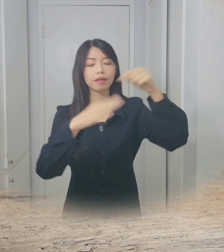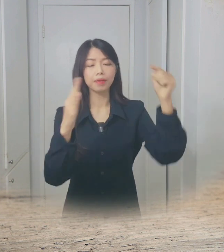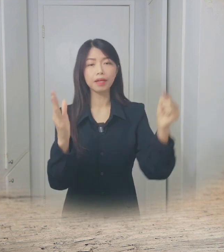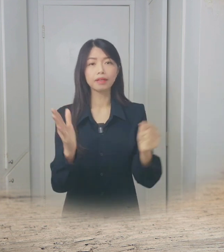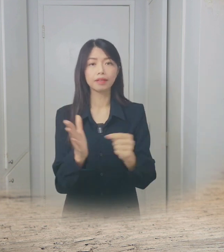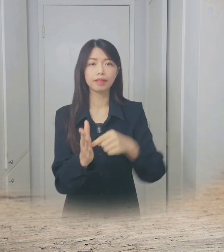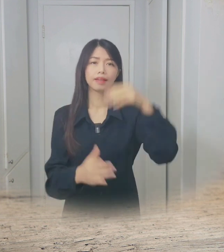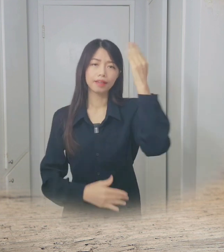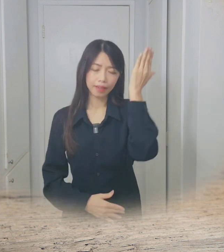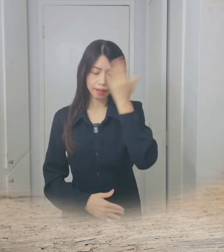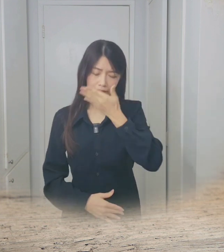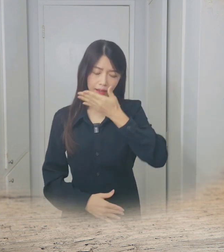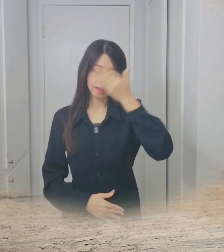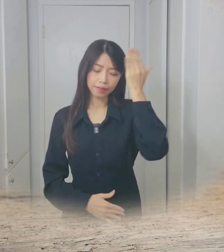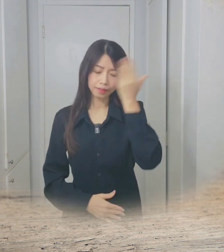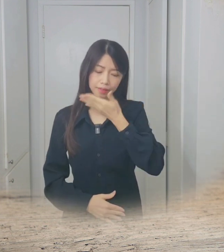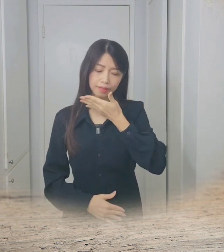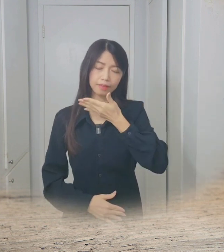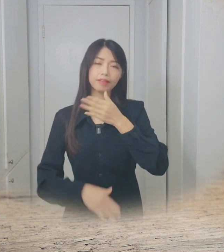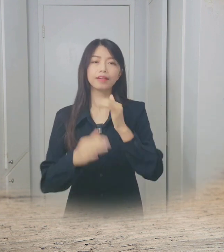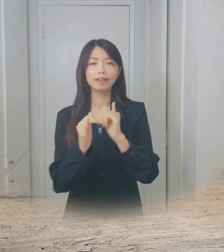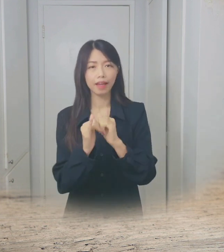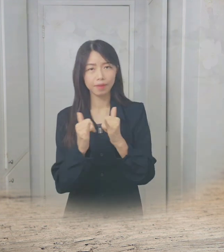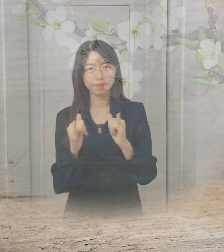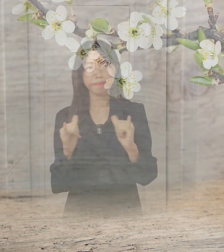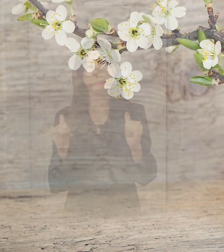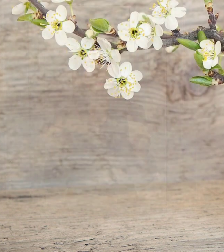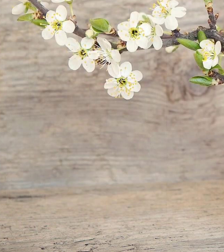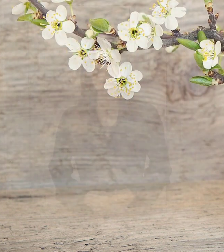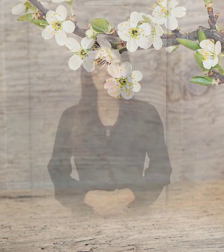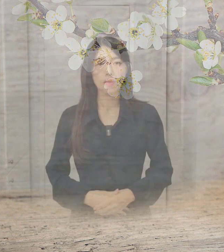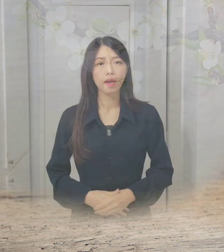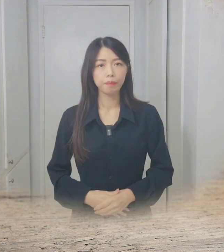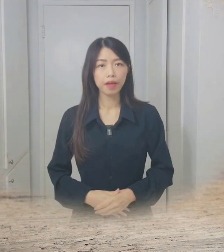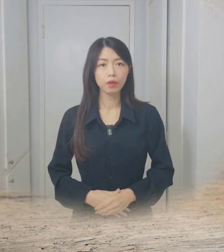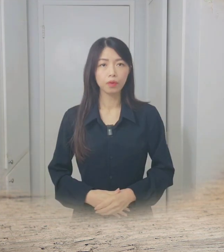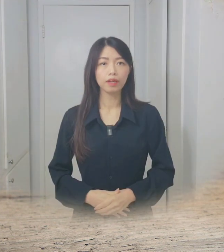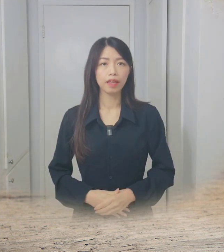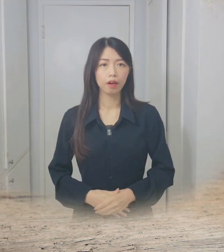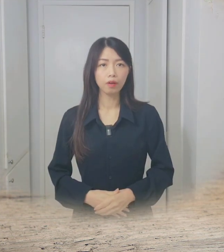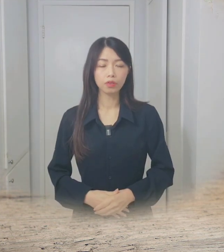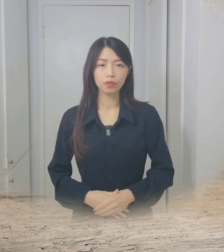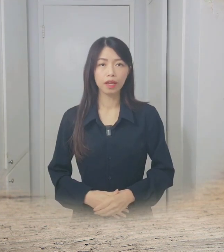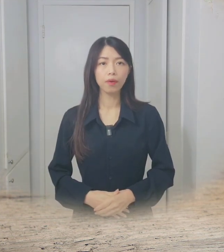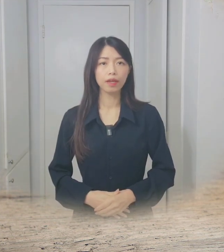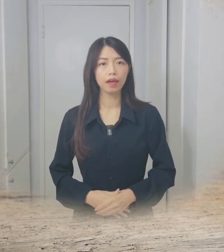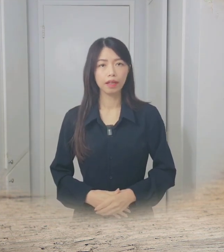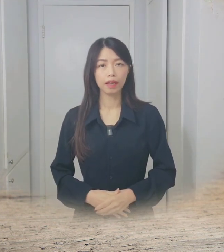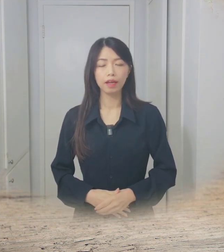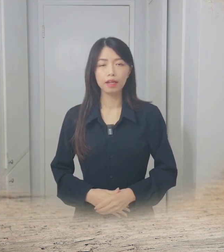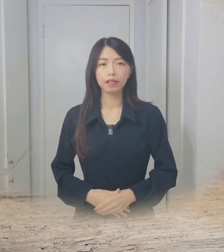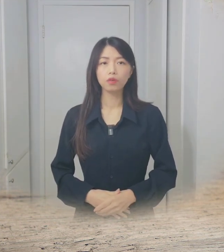마음이 깨끗한 사람 죄앞에 용기내어 죽게